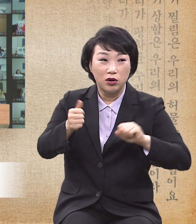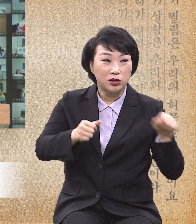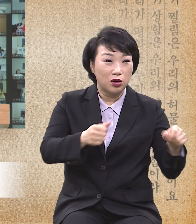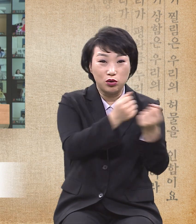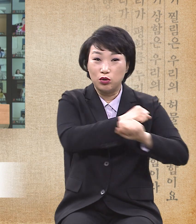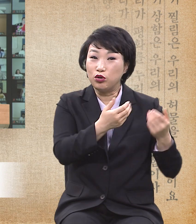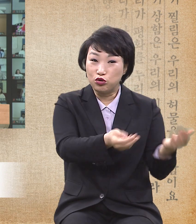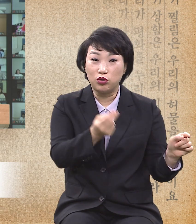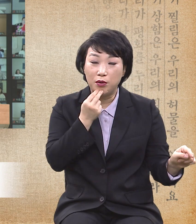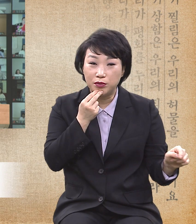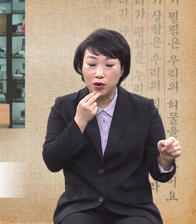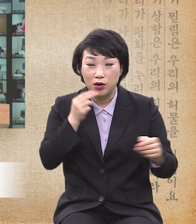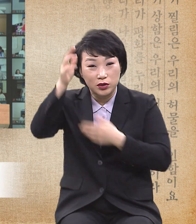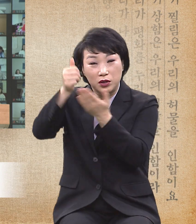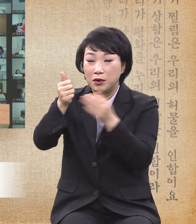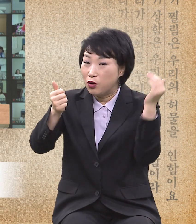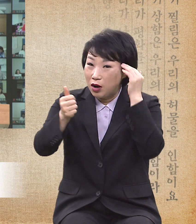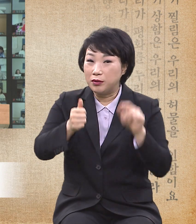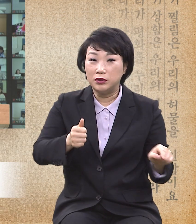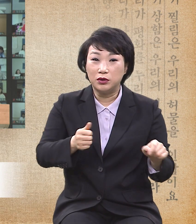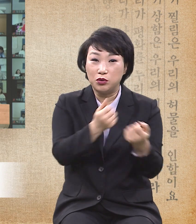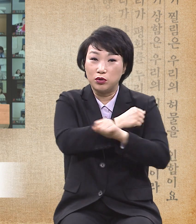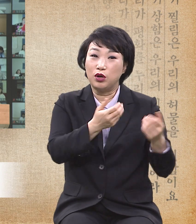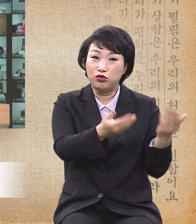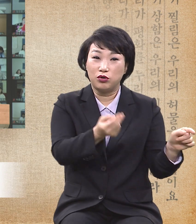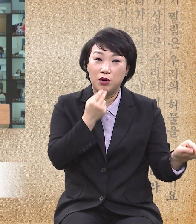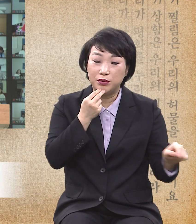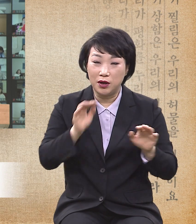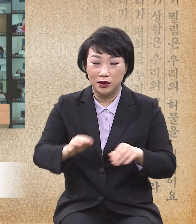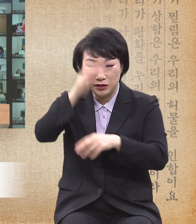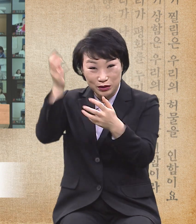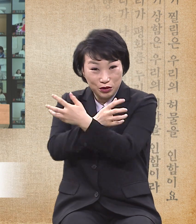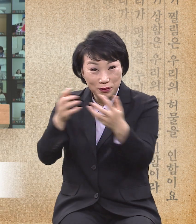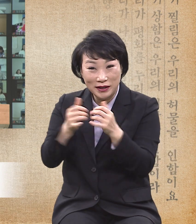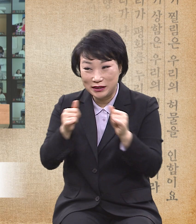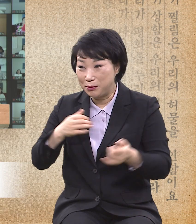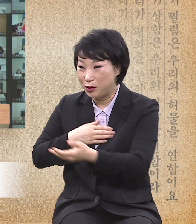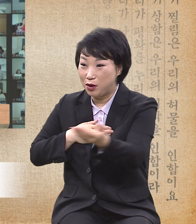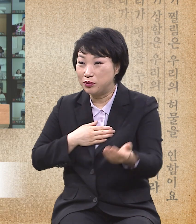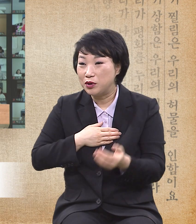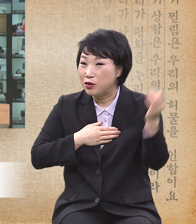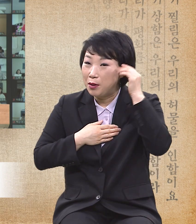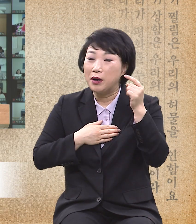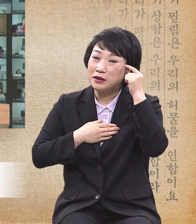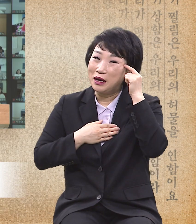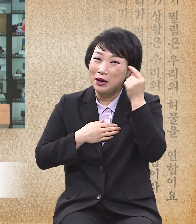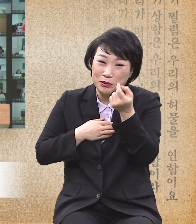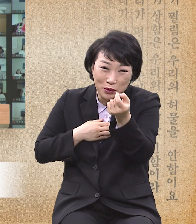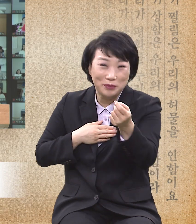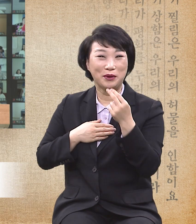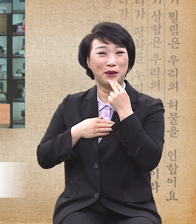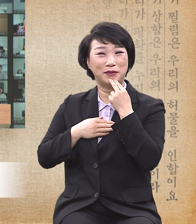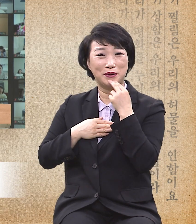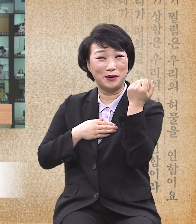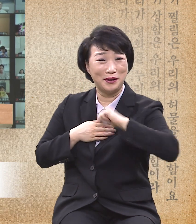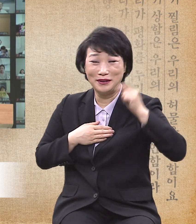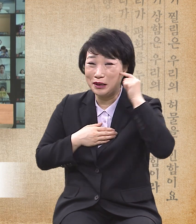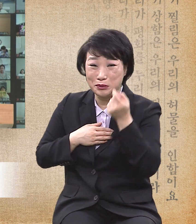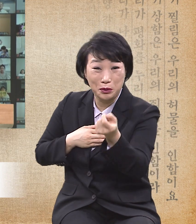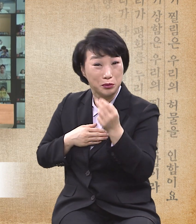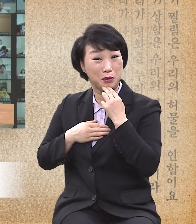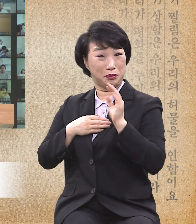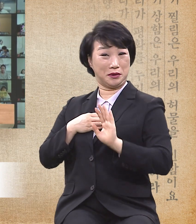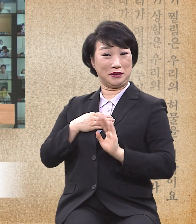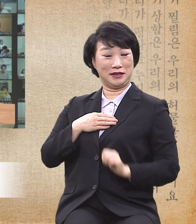사함이 없고 해방하면 사함이 없기 때문에 성령 충만한 사람은 해방할 의사가 없어, 거역할